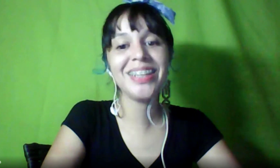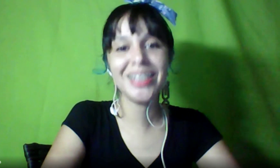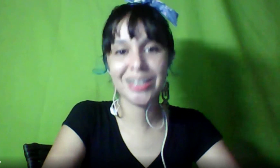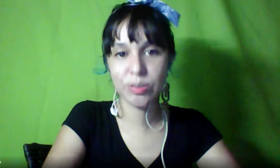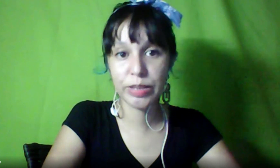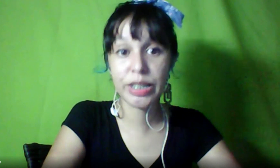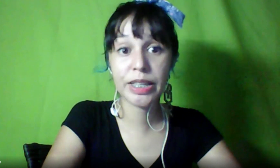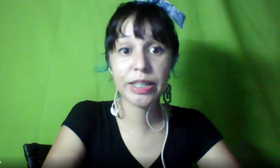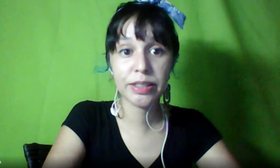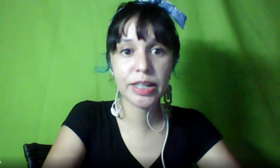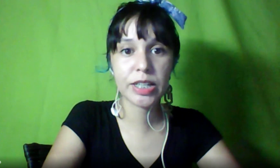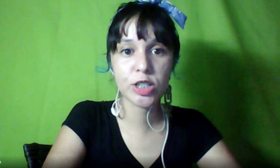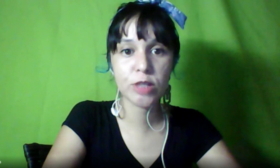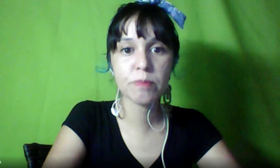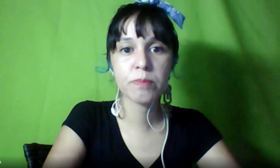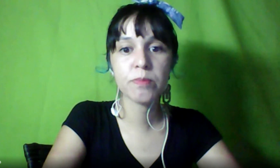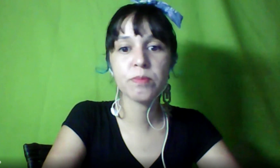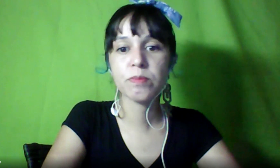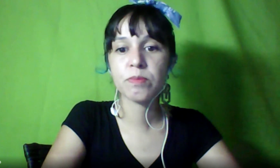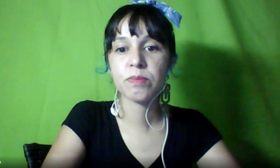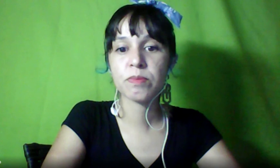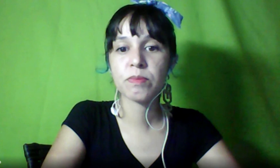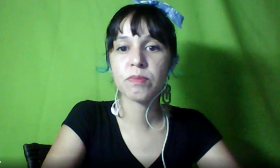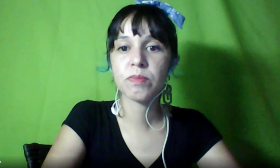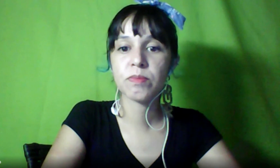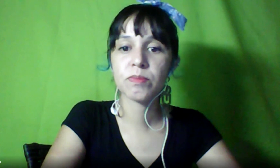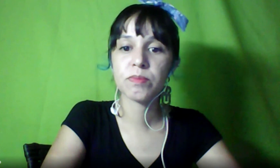Uma guia da internet.